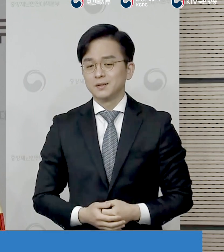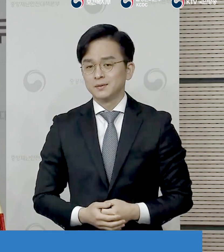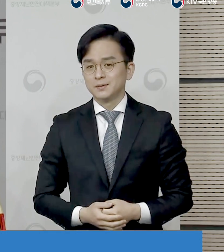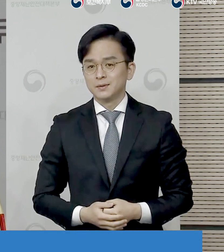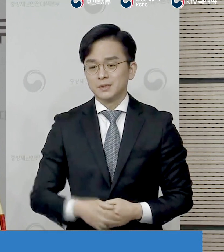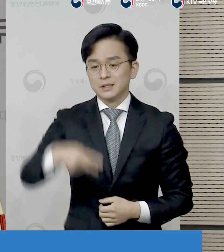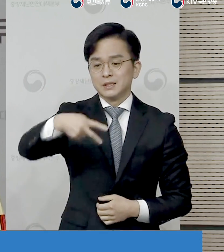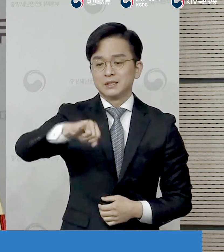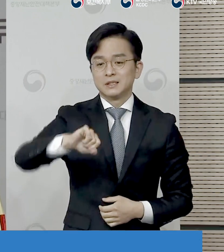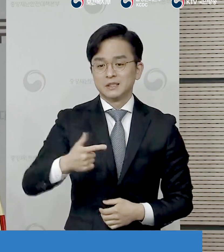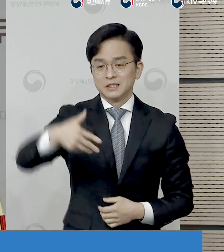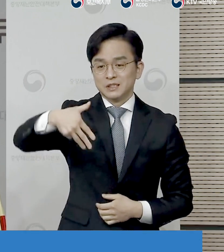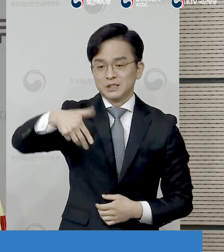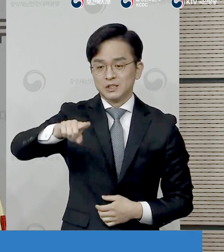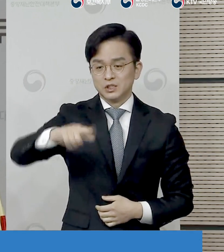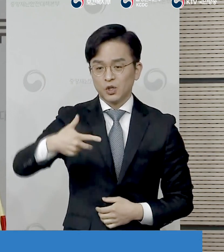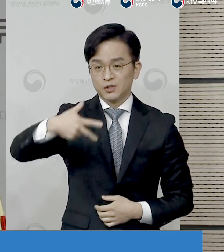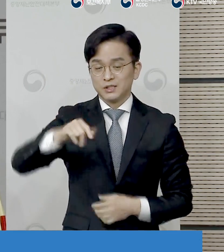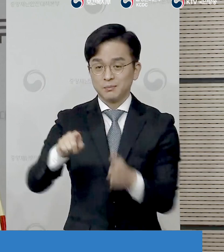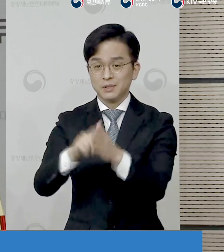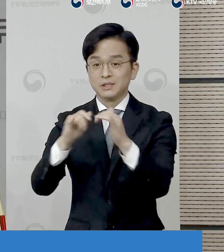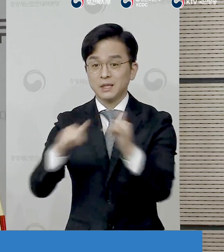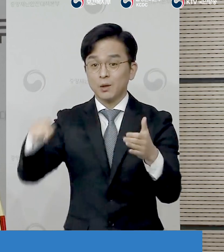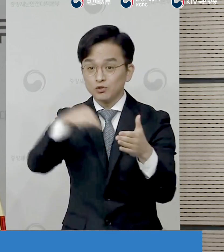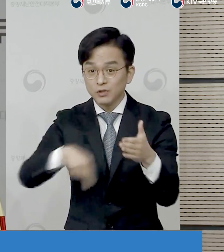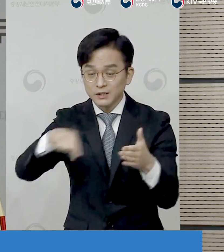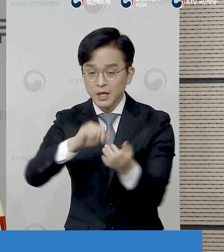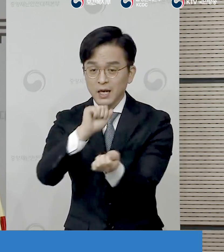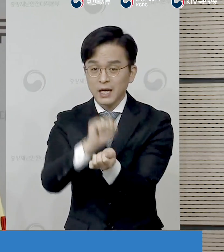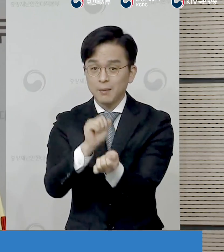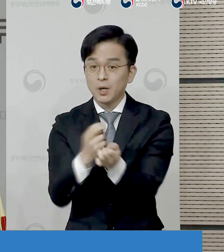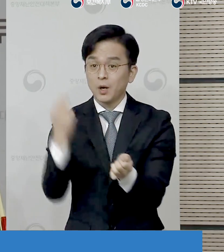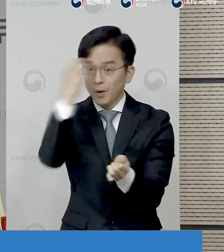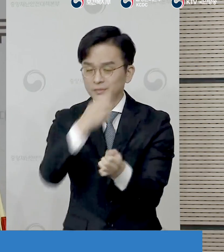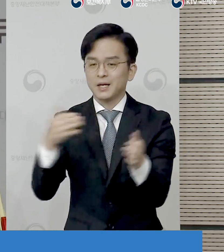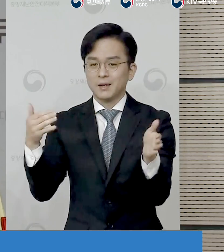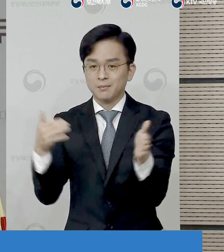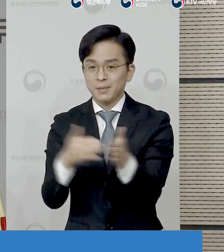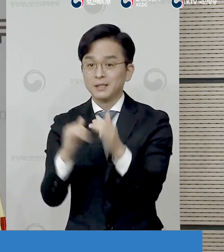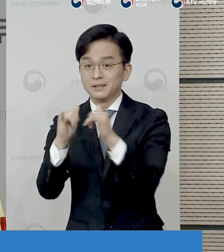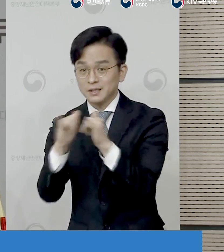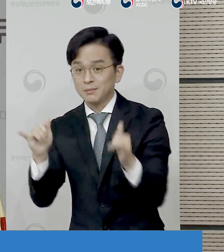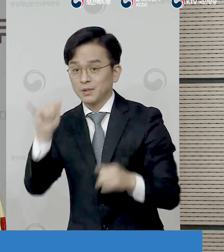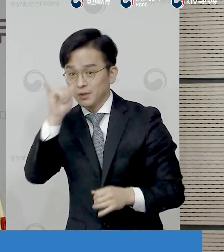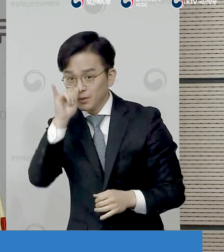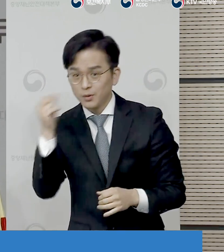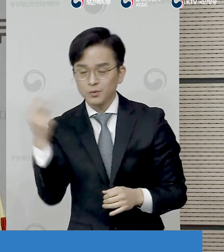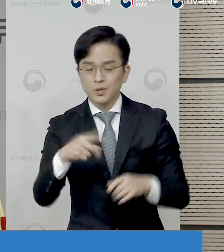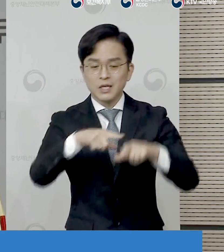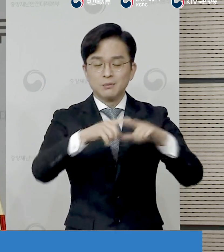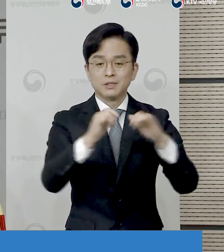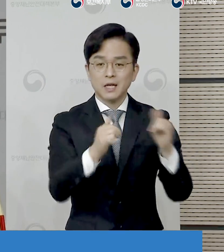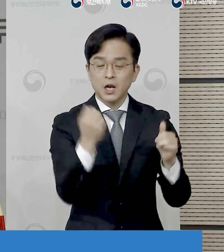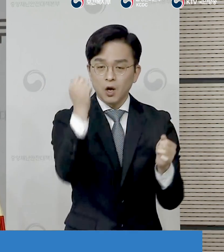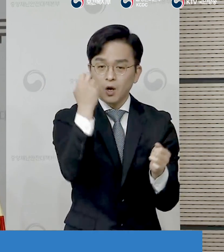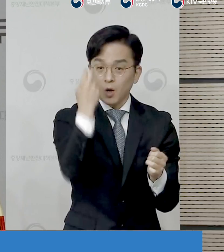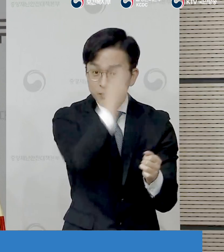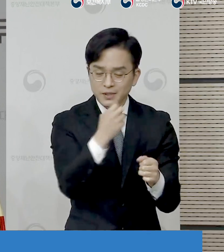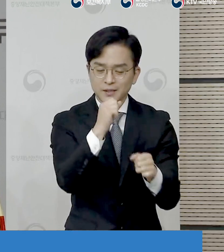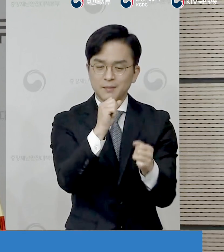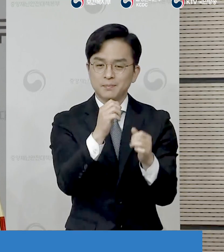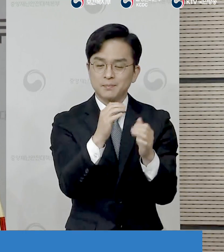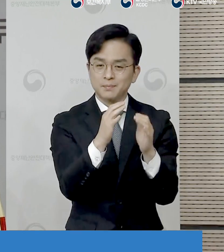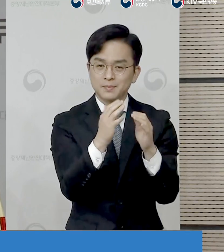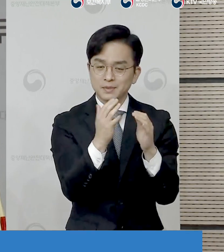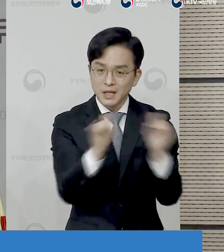신천지 신도 가운데 유증상자의 검사가 완료된 점과 일반 시민들이 확진 환자 발생률이 낮지 않은